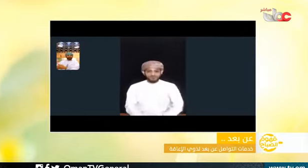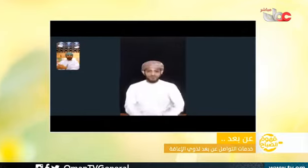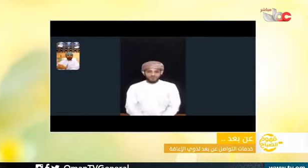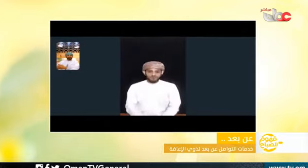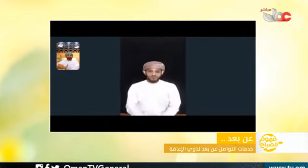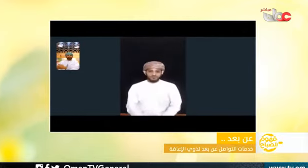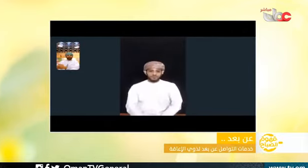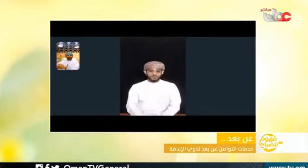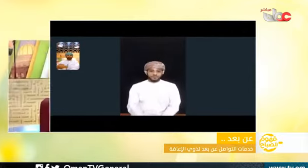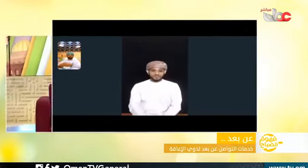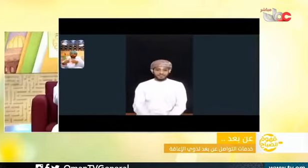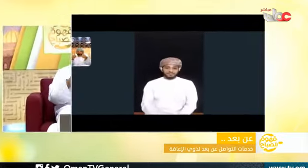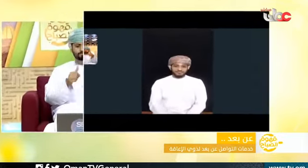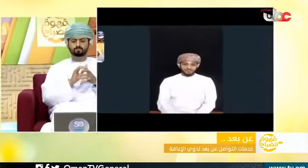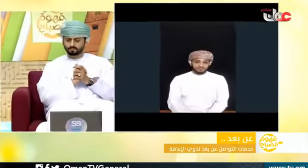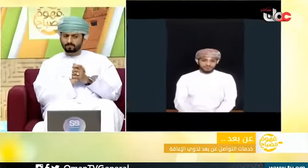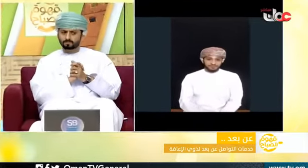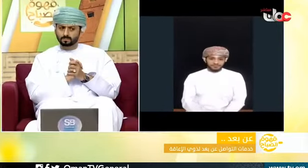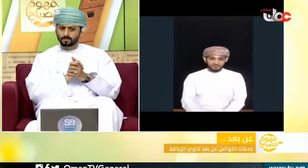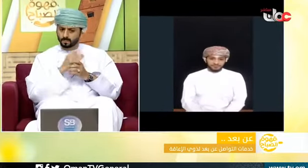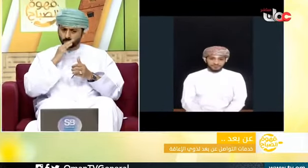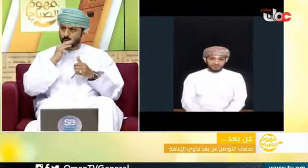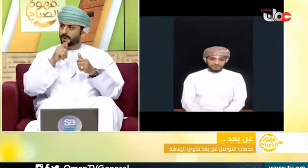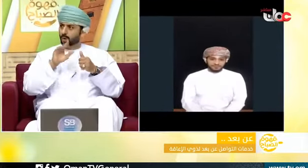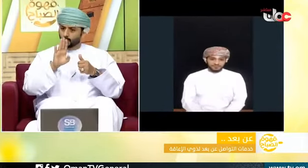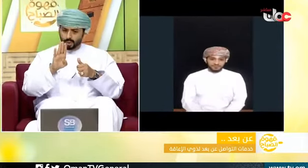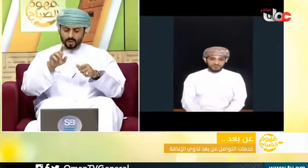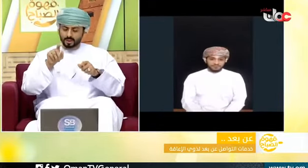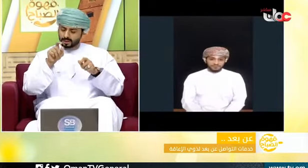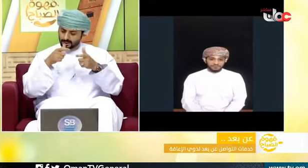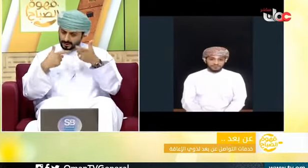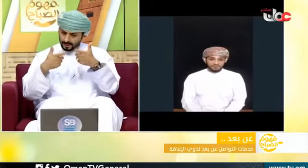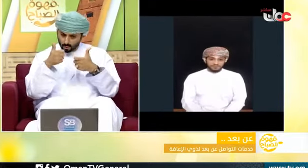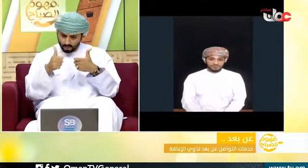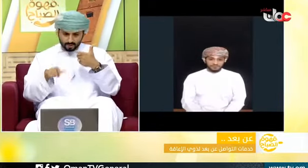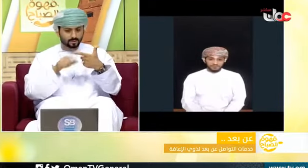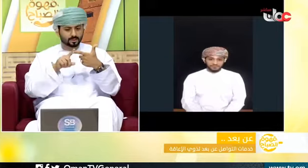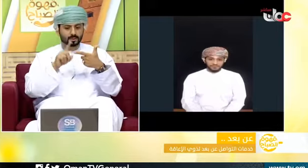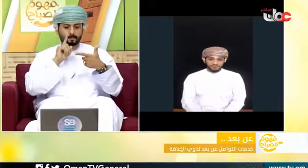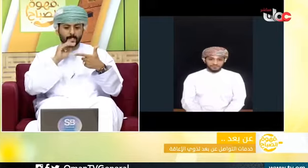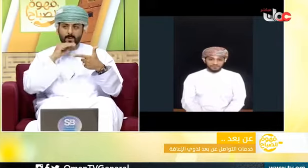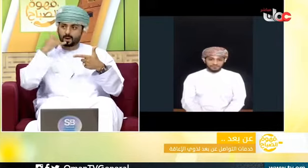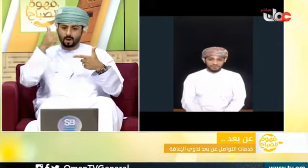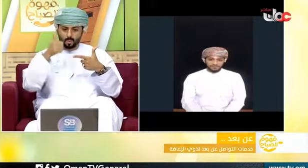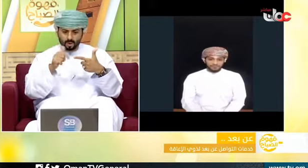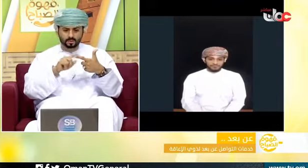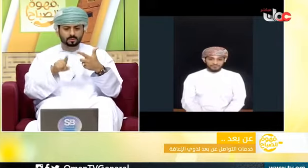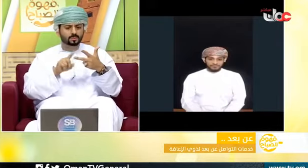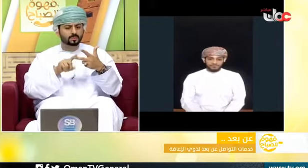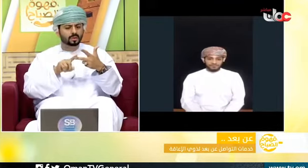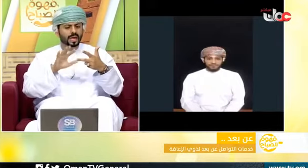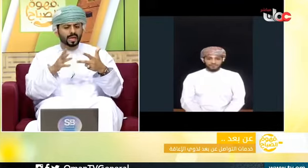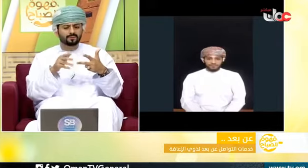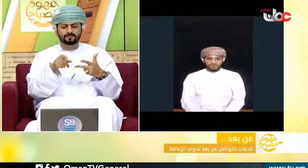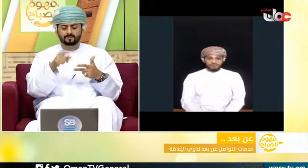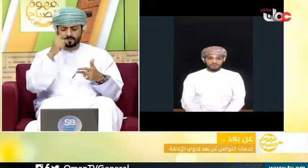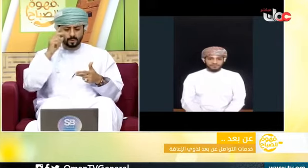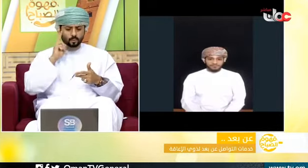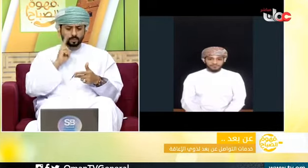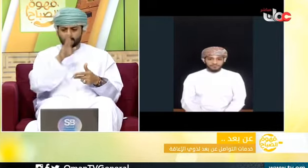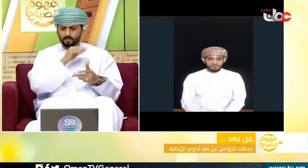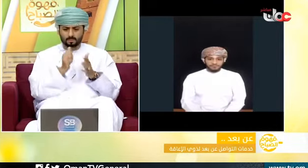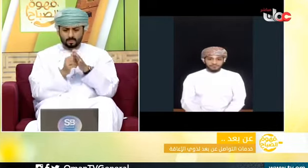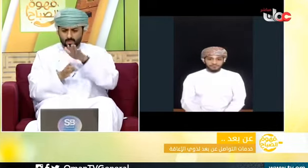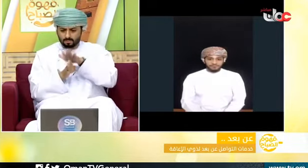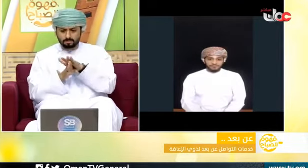خلال هذا التطبيق. رائع جدا، الحمد لله. بالنسبة للكلية هناك تواصل، بالنسبة لأولياء الأمور